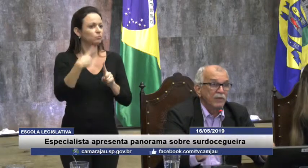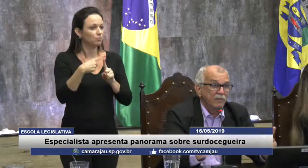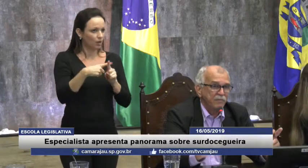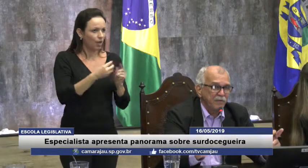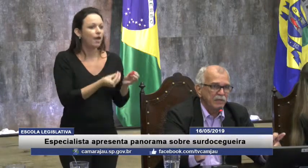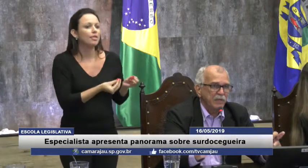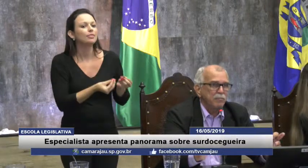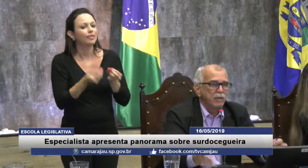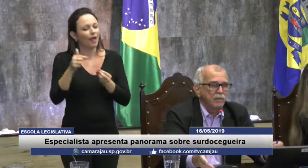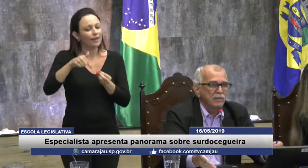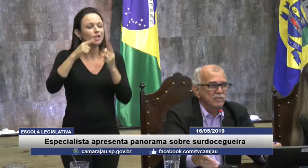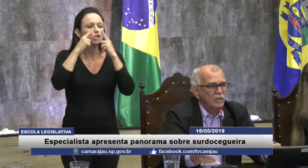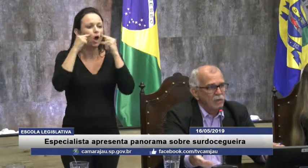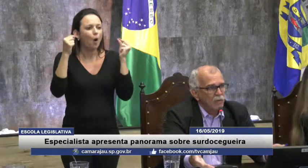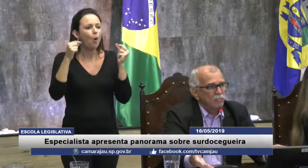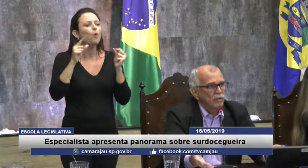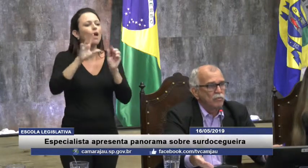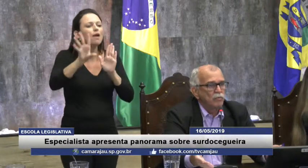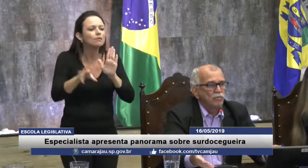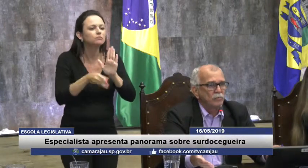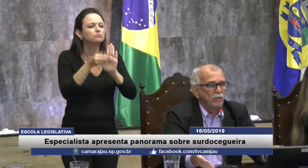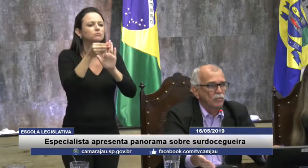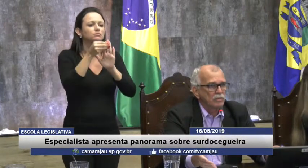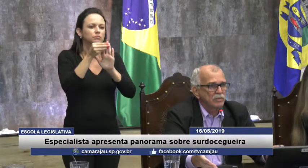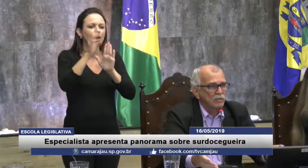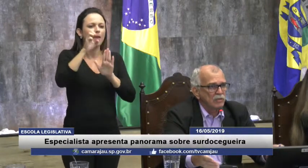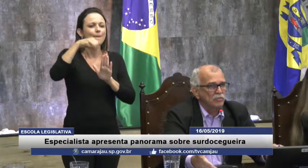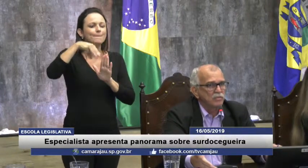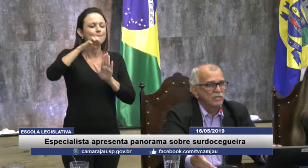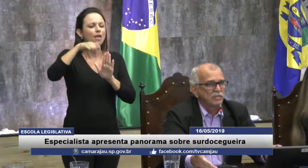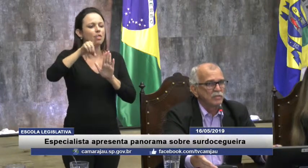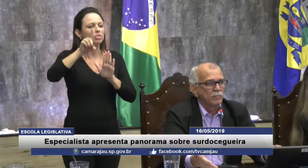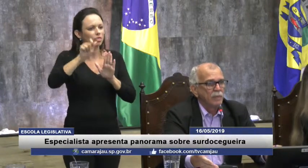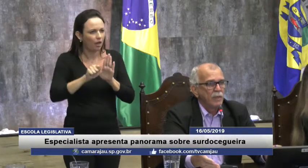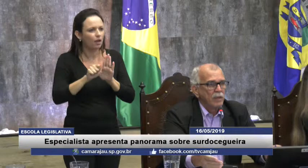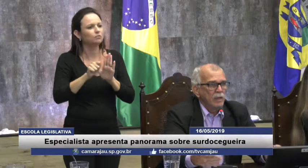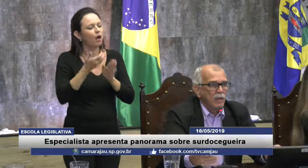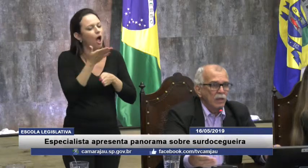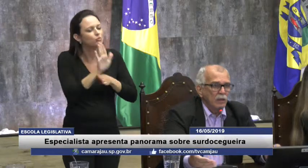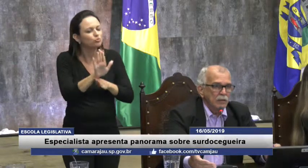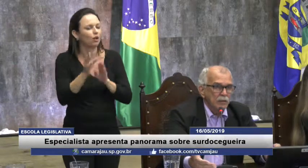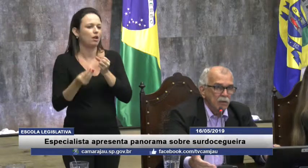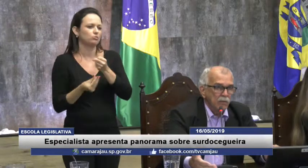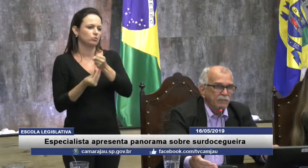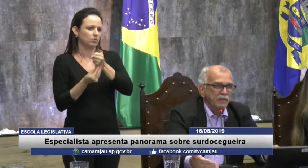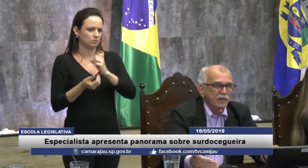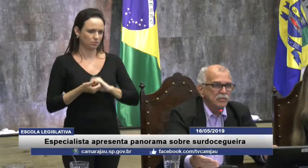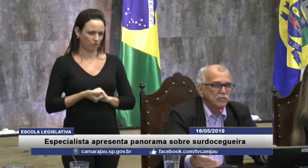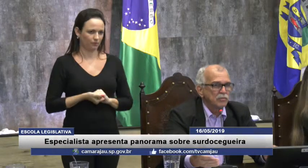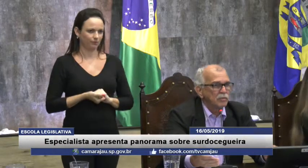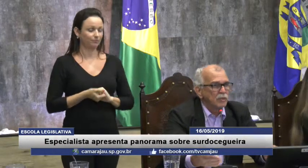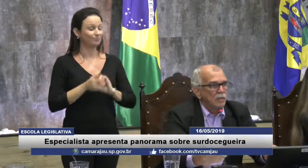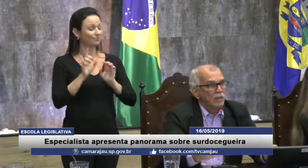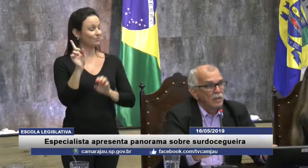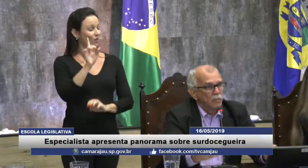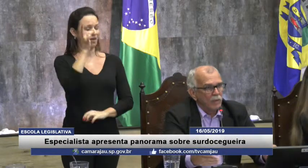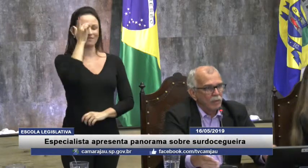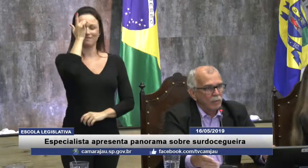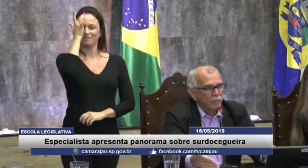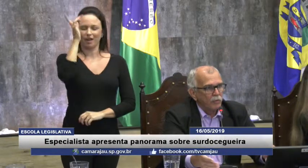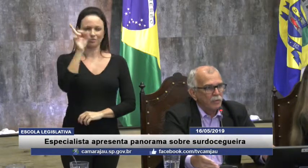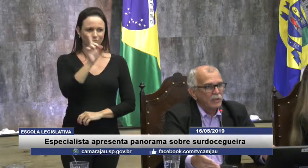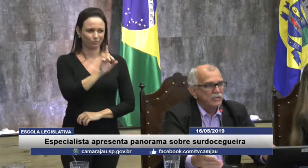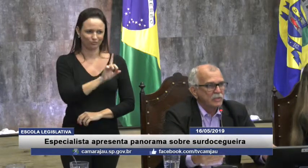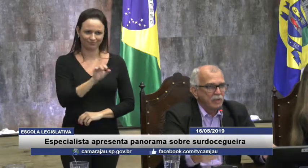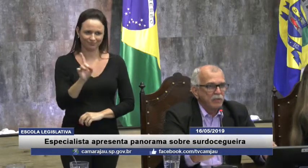Jaú, através de emendas, algum recurso para a nossa associação. Não é fácil, não é